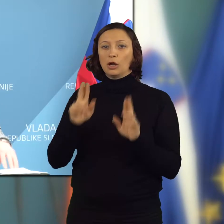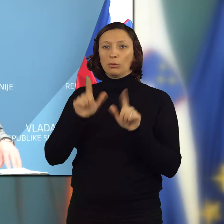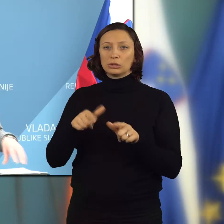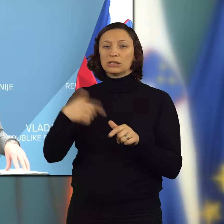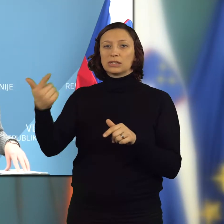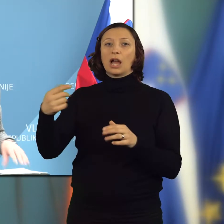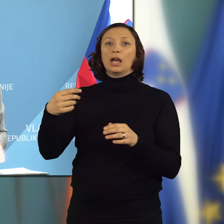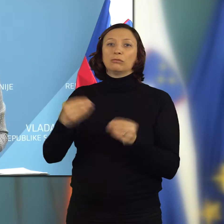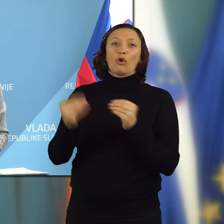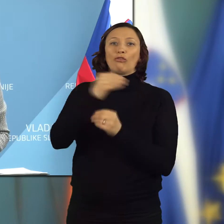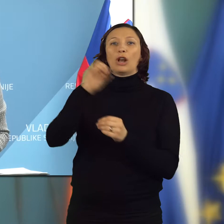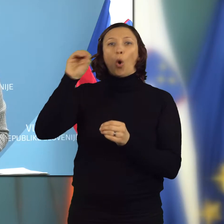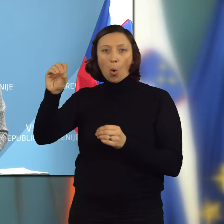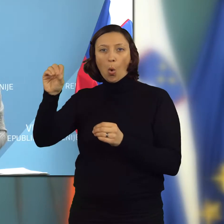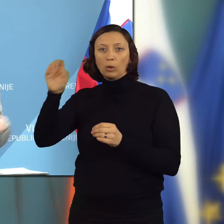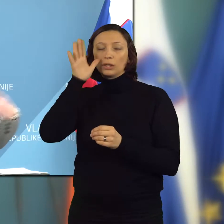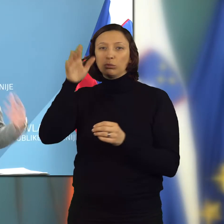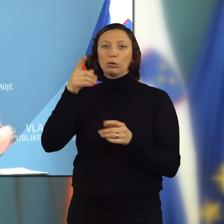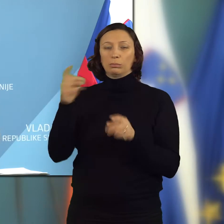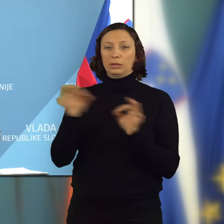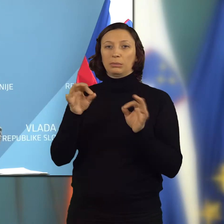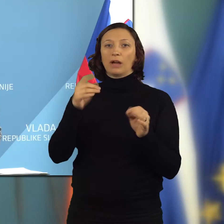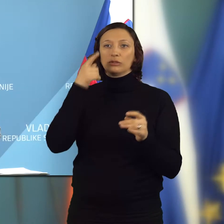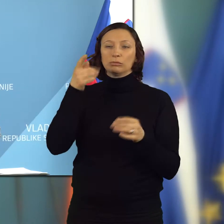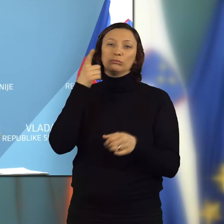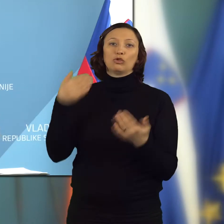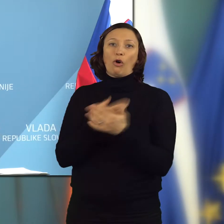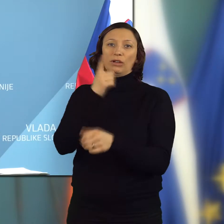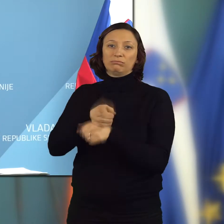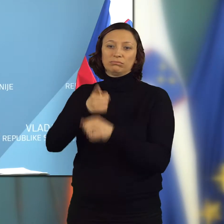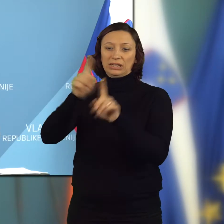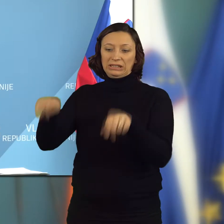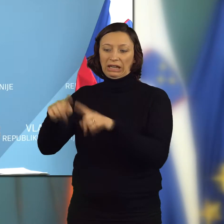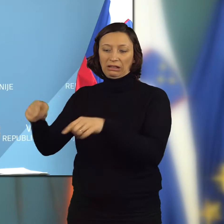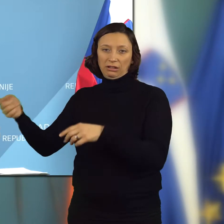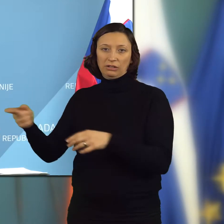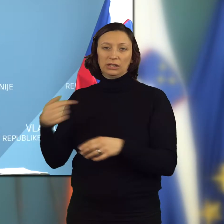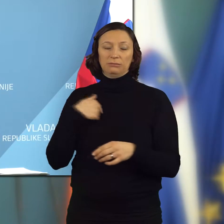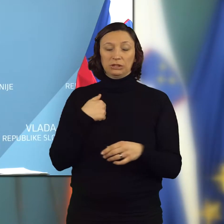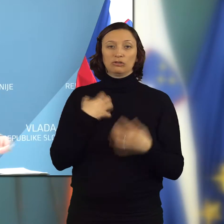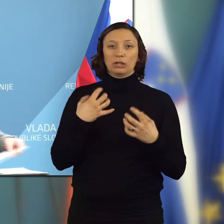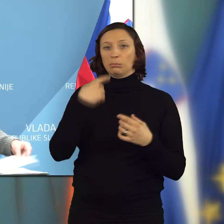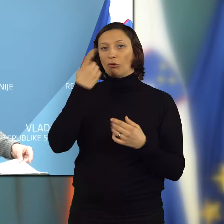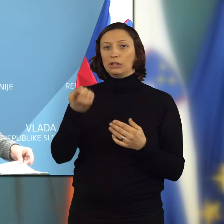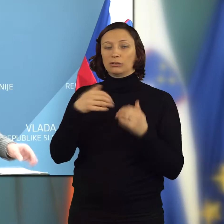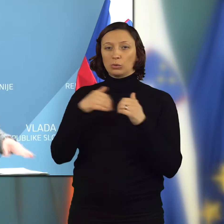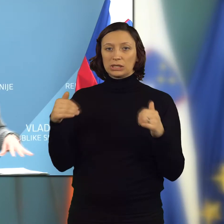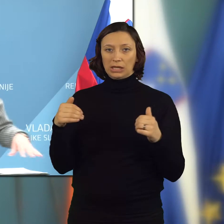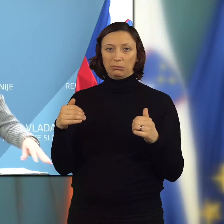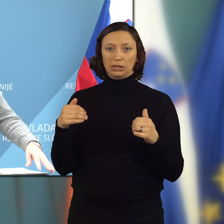pustili za novelo O, ki jo bomo morali pripraviti tudi v luči novejših direktiv. In kar bi povedala še